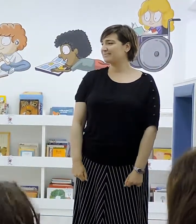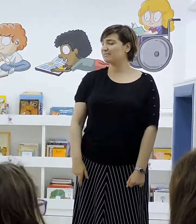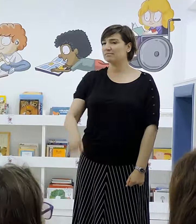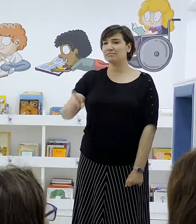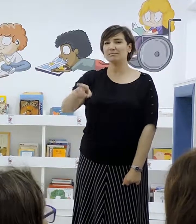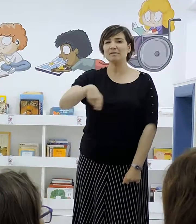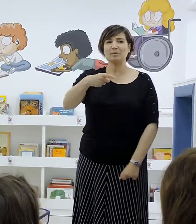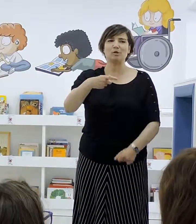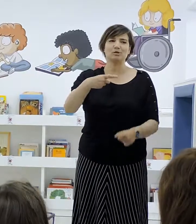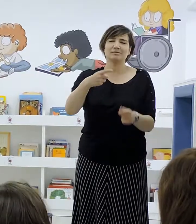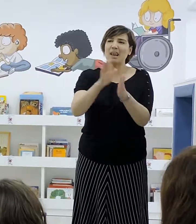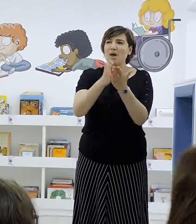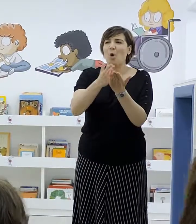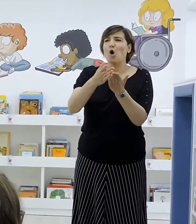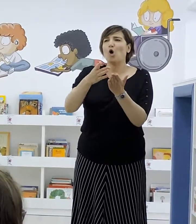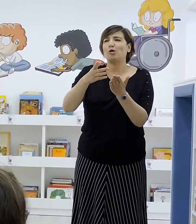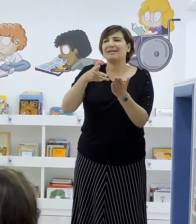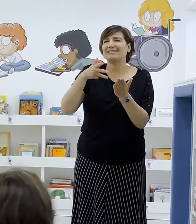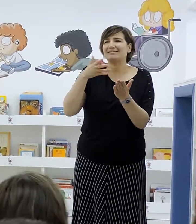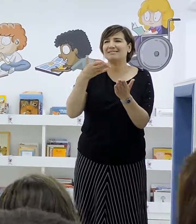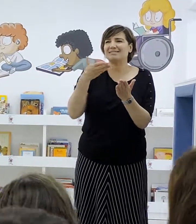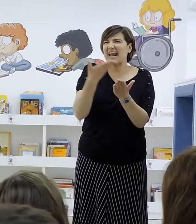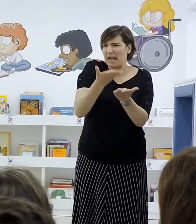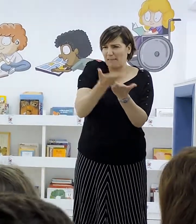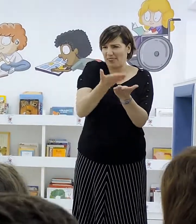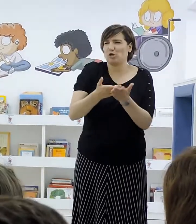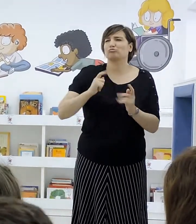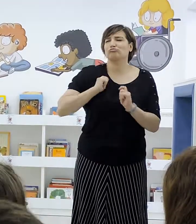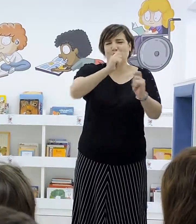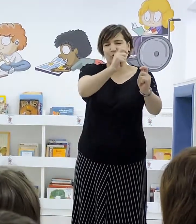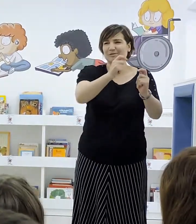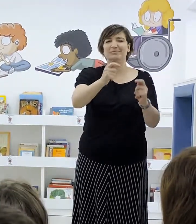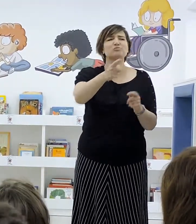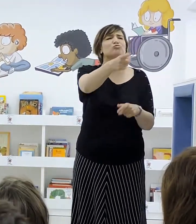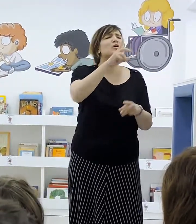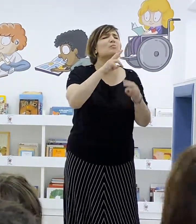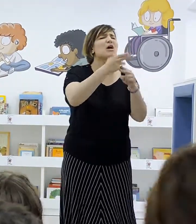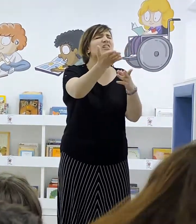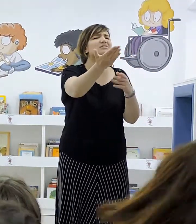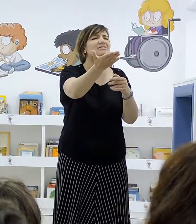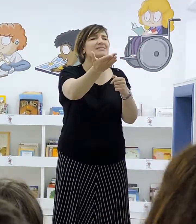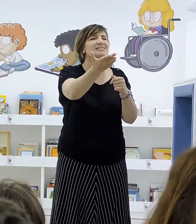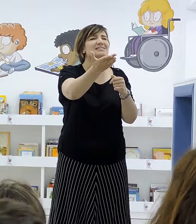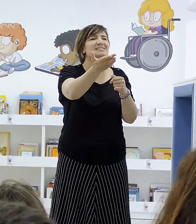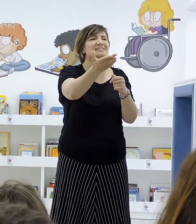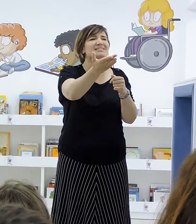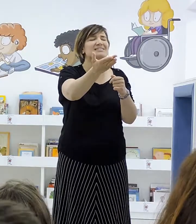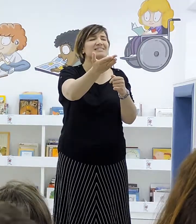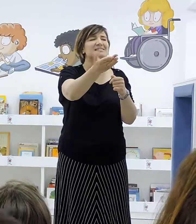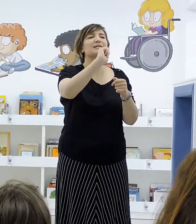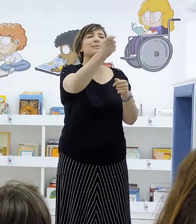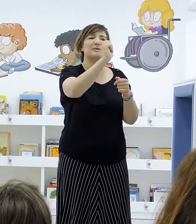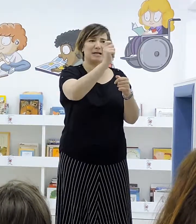después te paso de reclamaciones. Vamos a hacer una, ¿cómo te llamas? ¿Cómo te llamas?